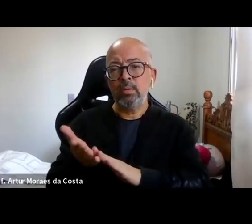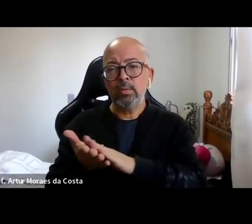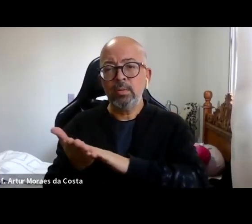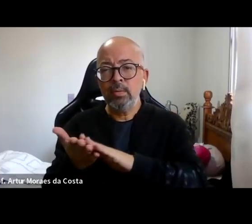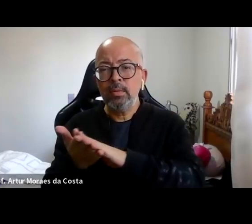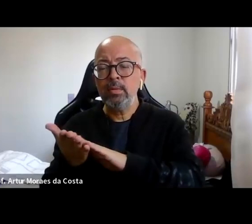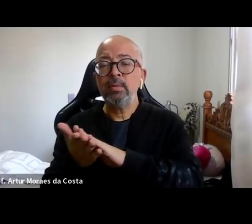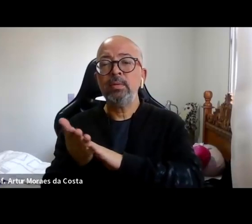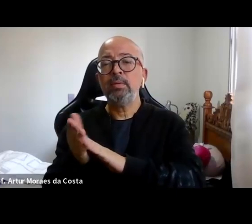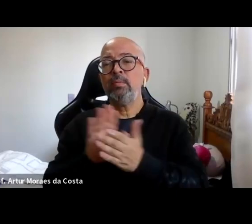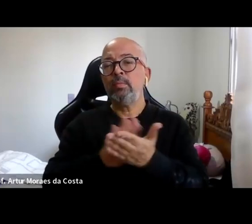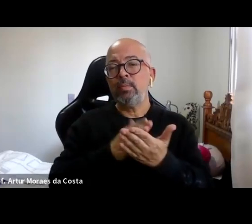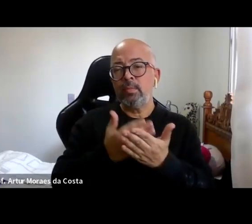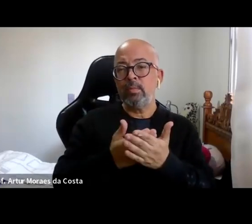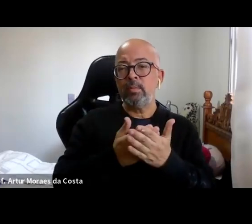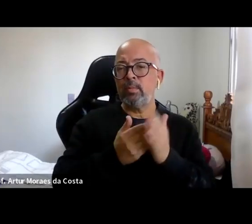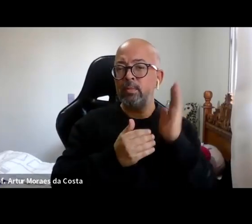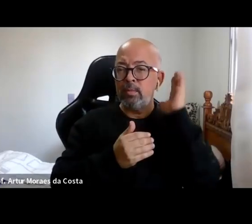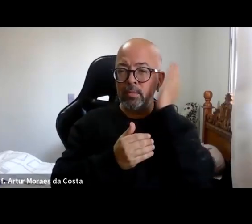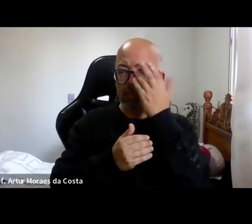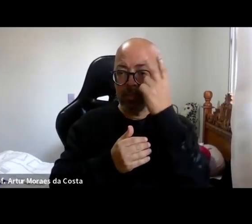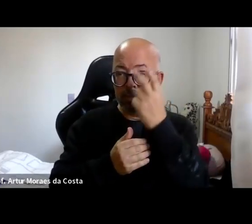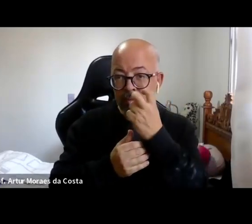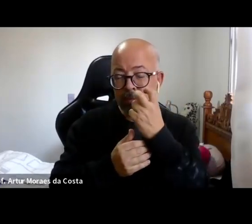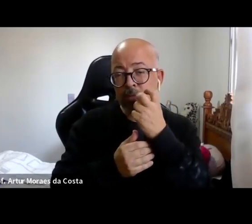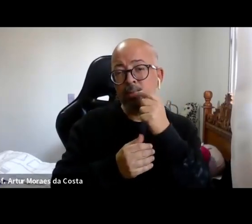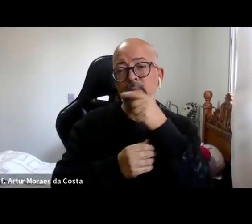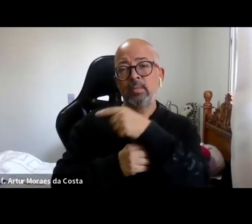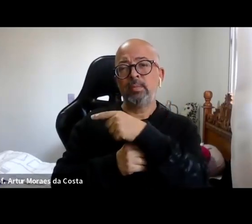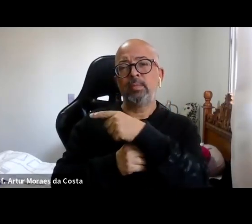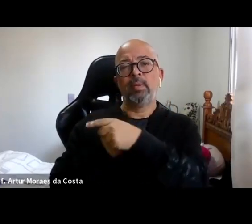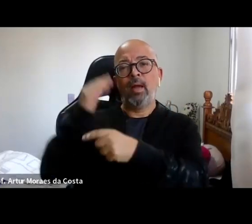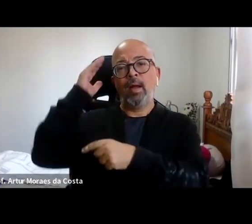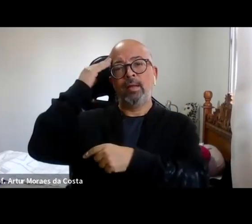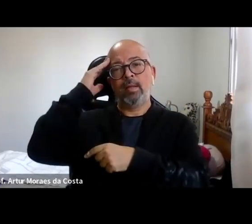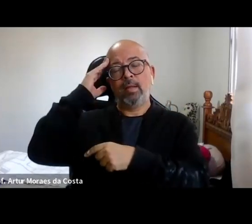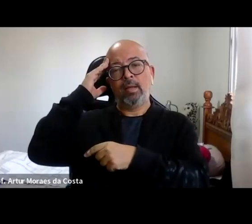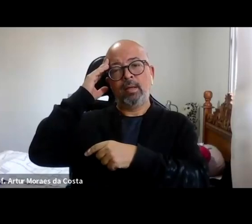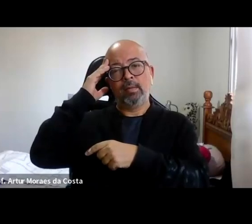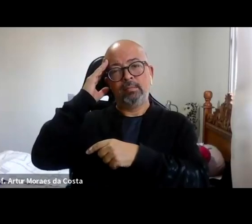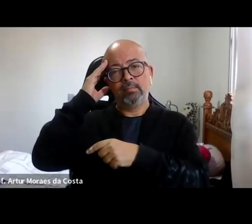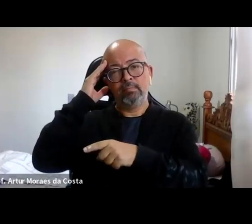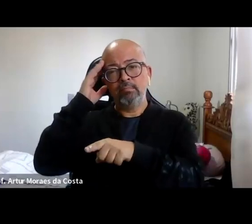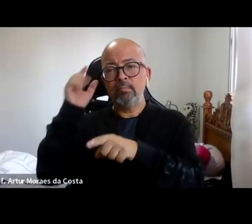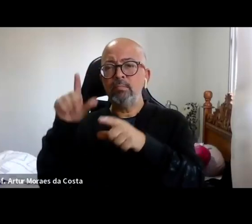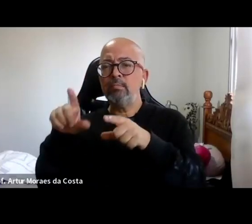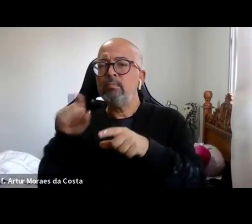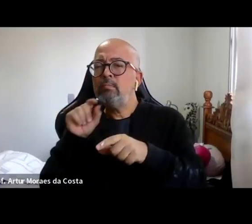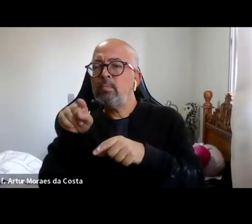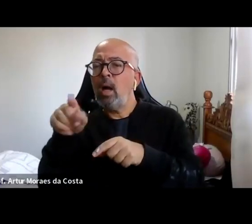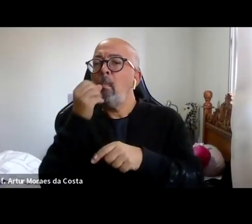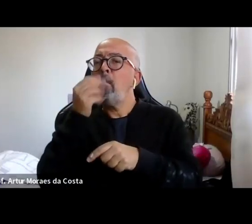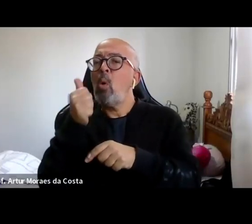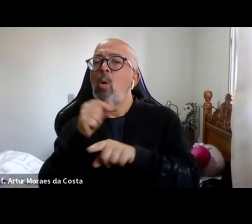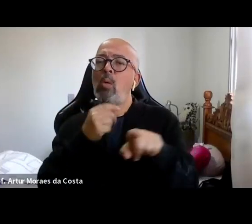puedan seleccionar las actividades que sean realmente atractivas para las personas sordociegas que Eh